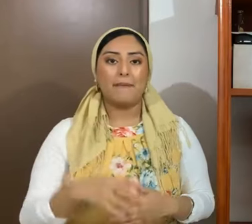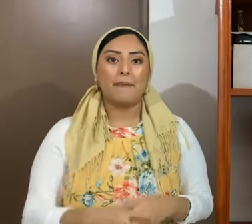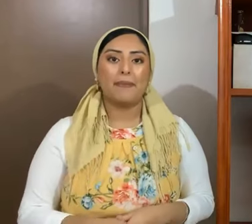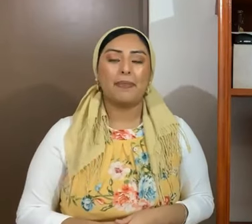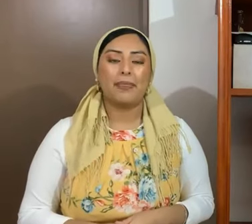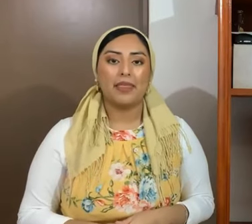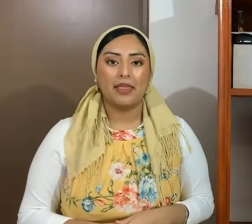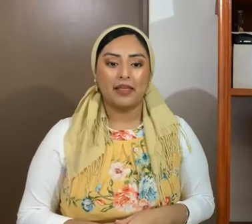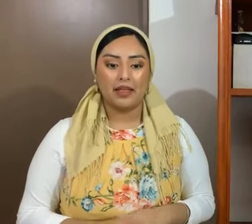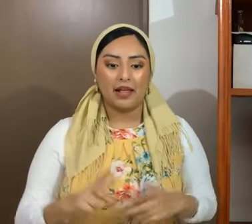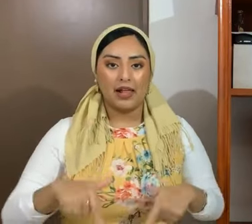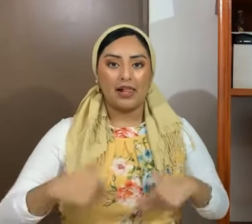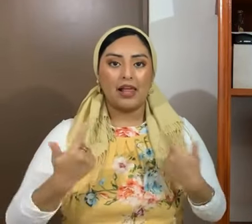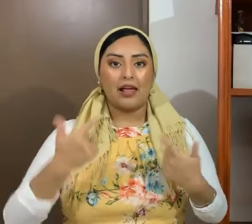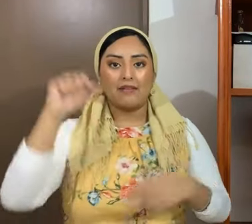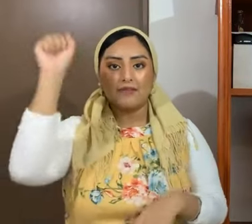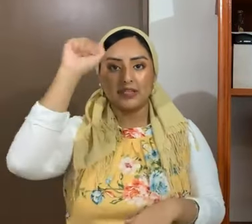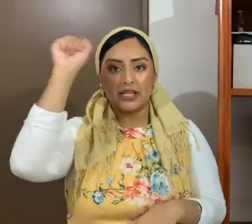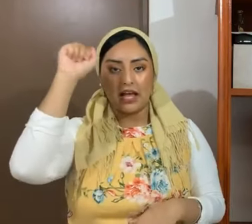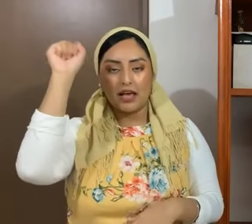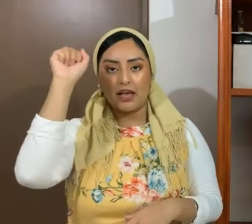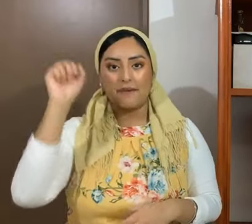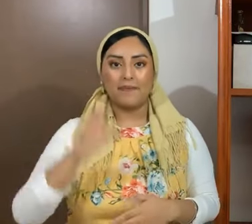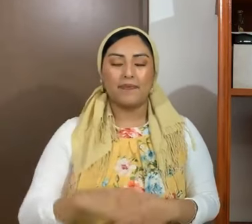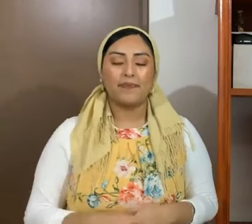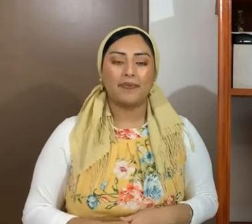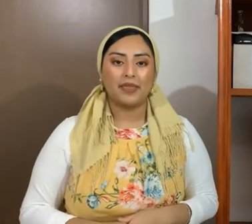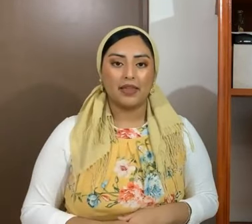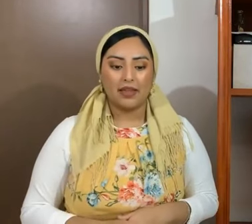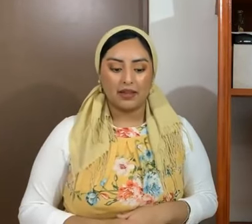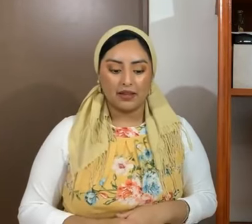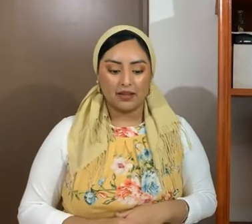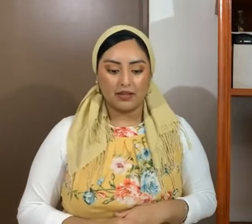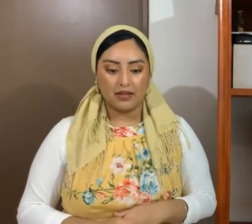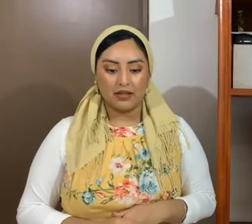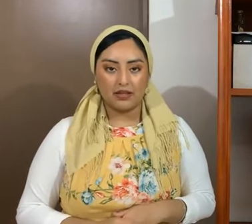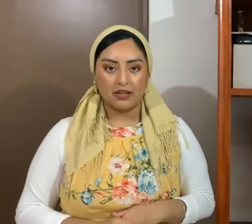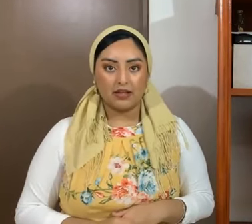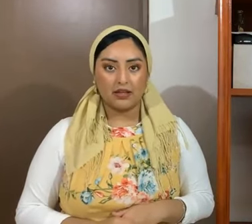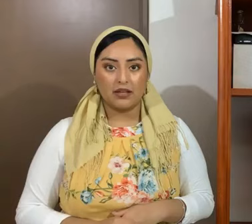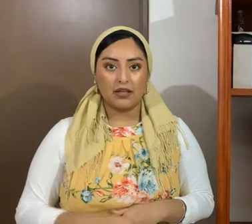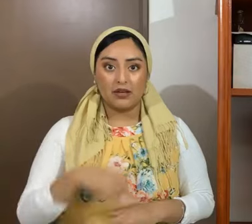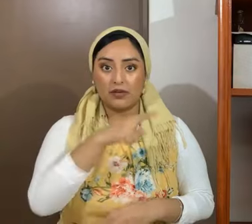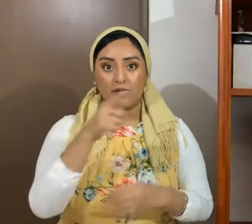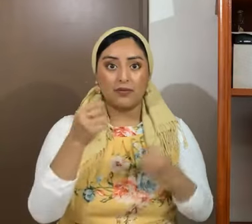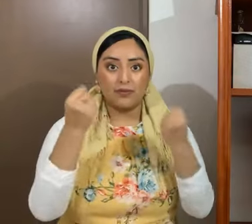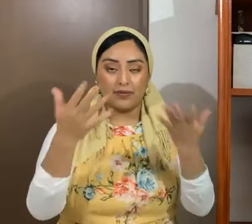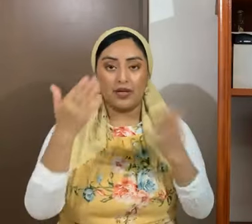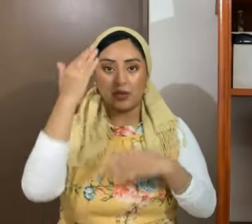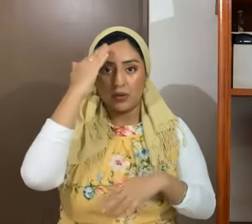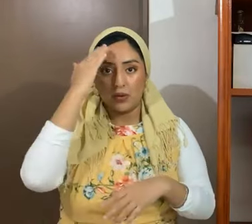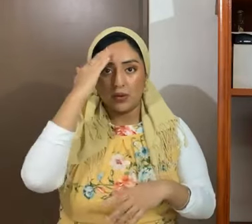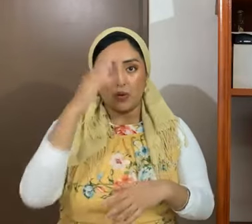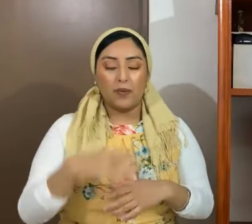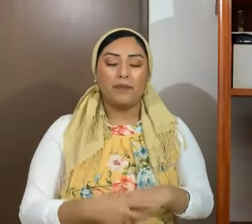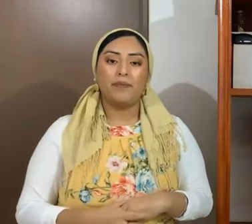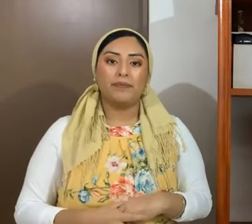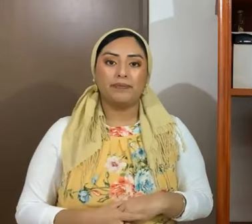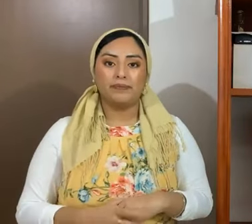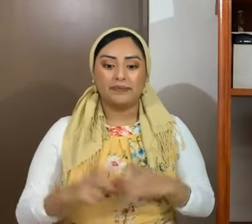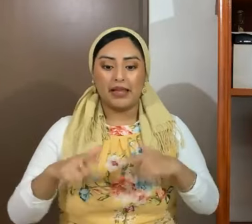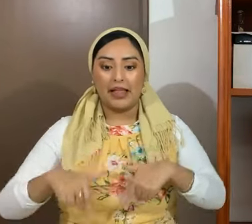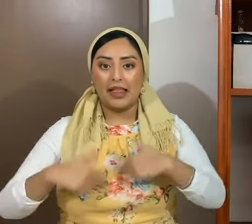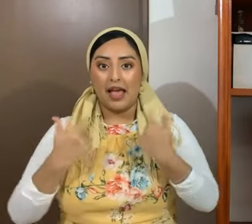parashá Haye Sara. ¿Qué significa Haye Sara? Muchos ya se lo saben.